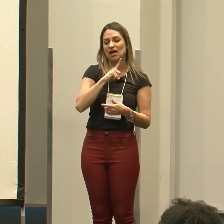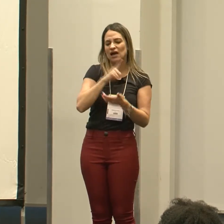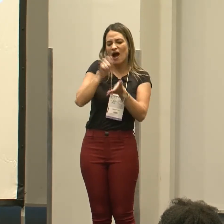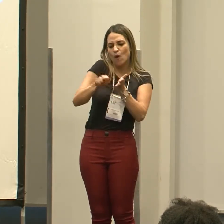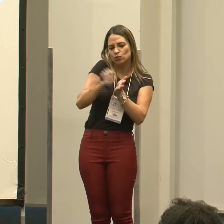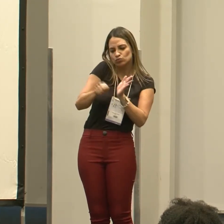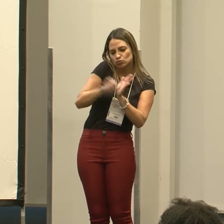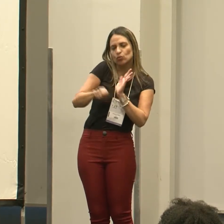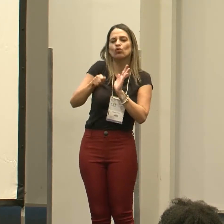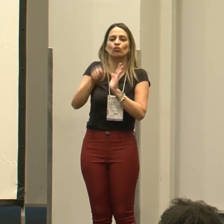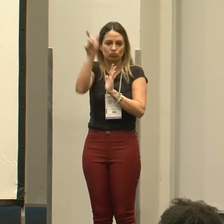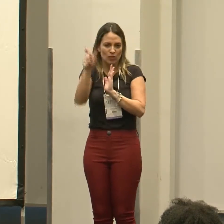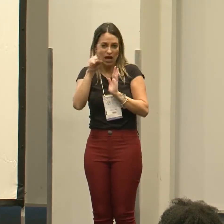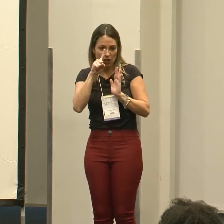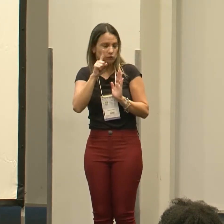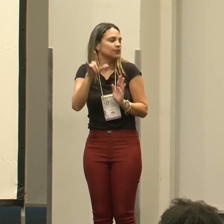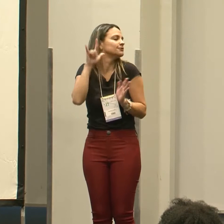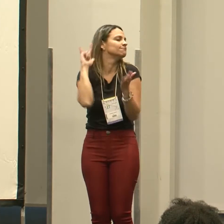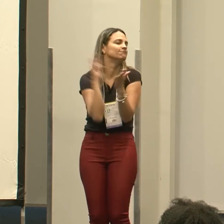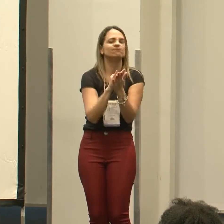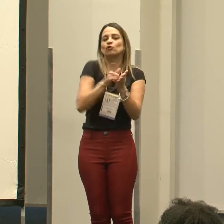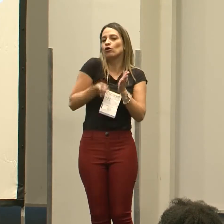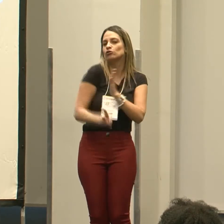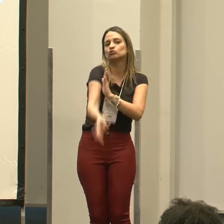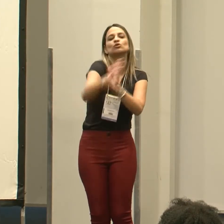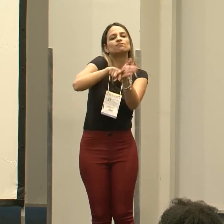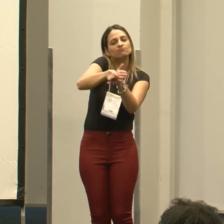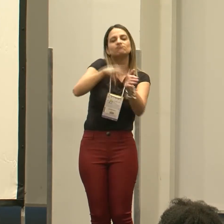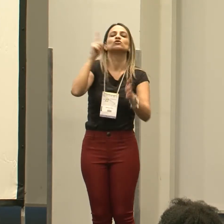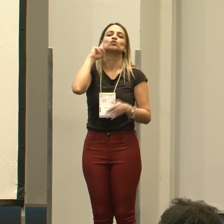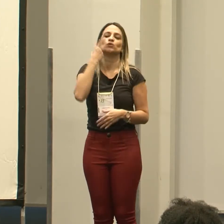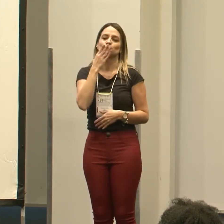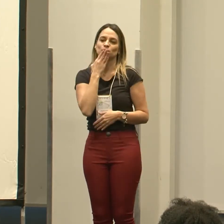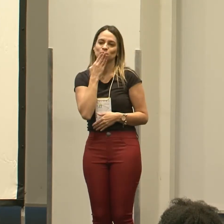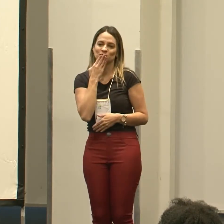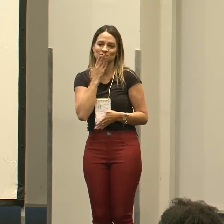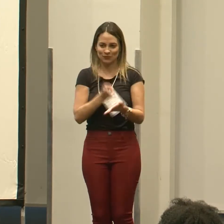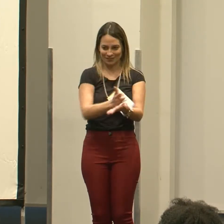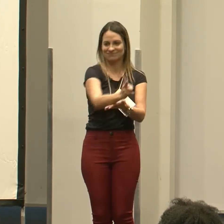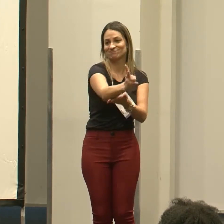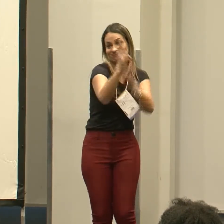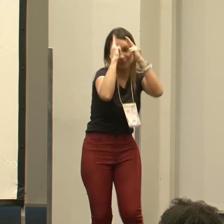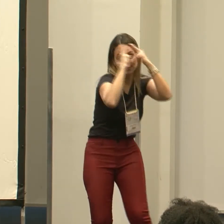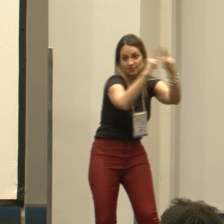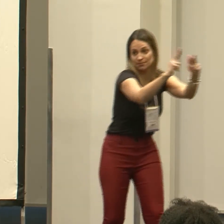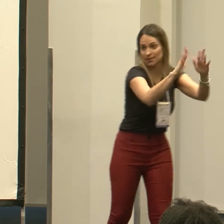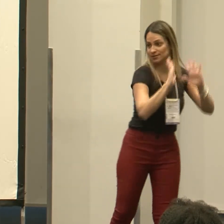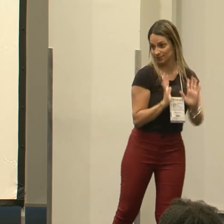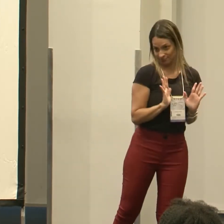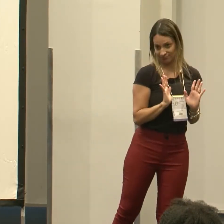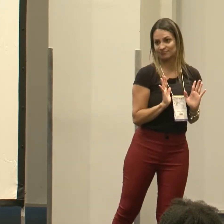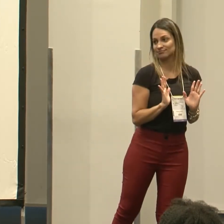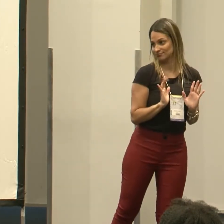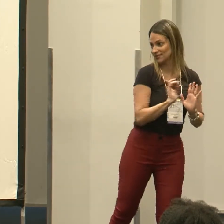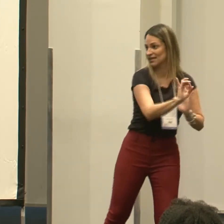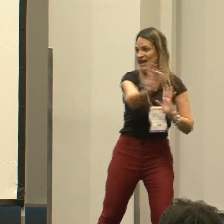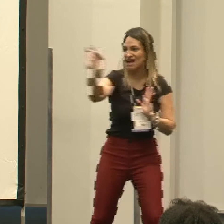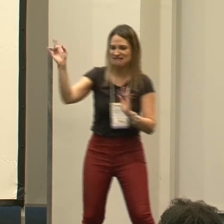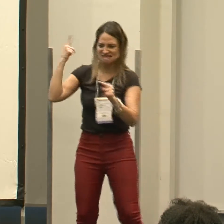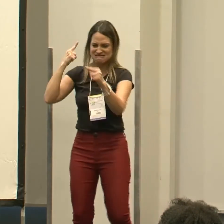surdo-mudo? Tem alguns autores, a Ana Regina, por exemplo, Campelo, ela continua utilizando esse termo, nós temos que